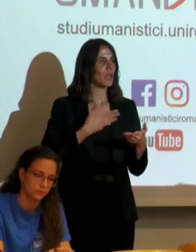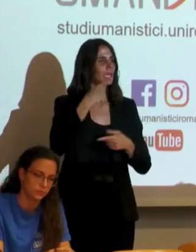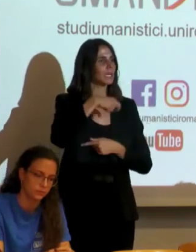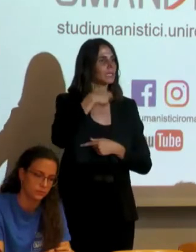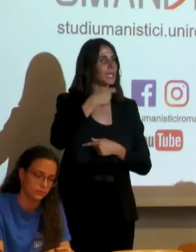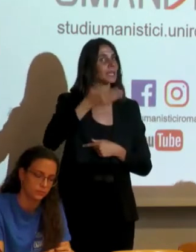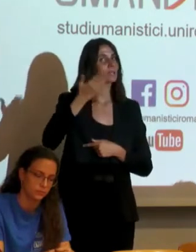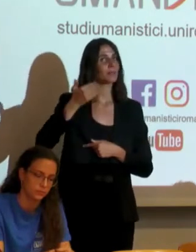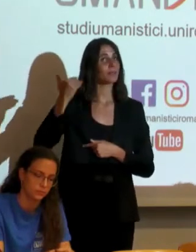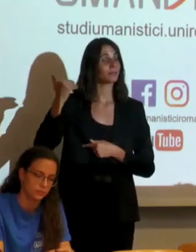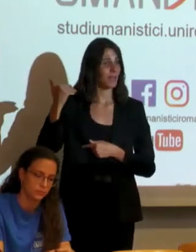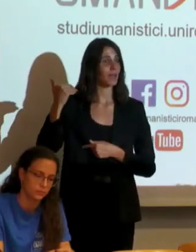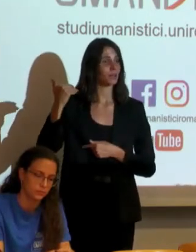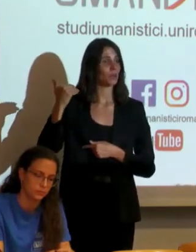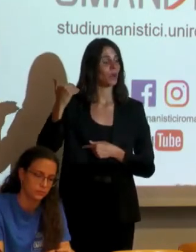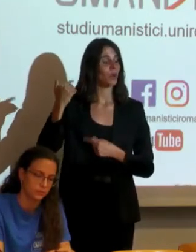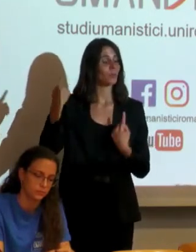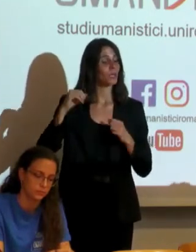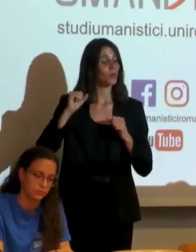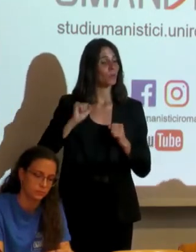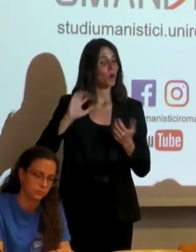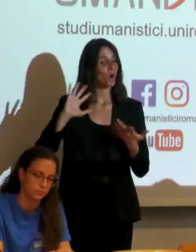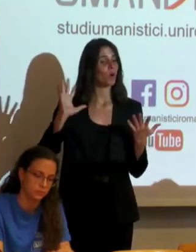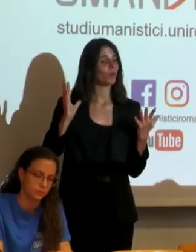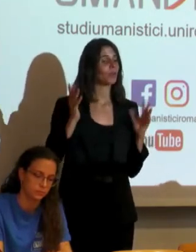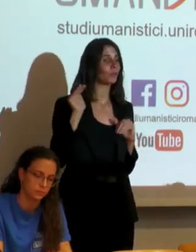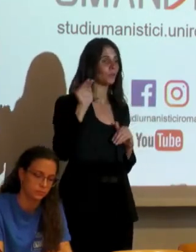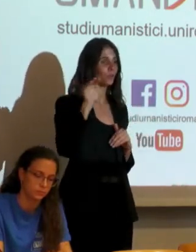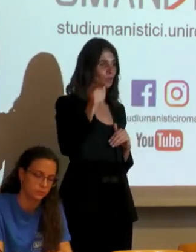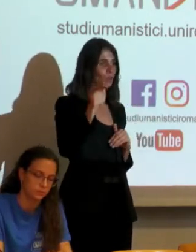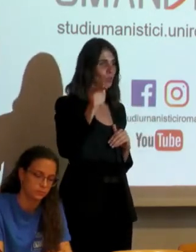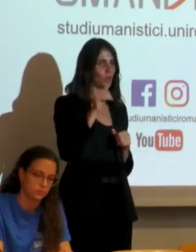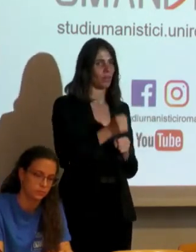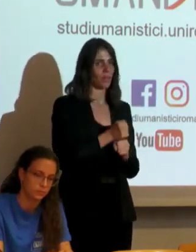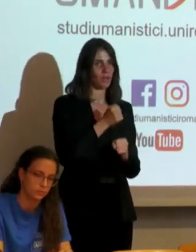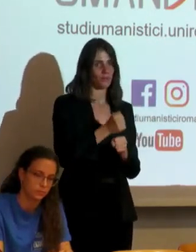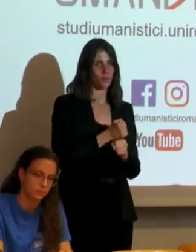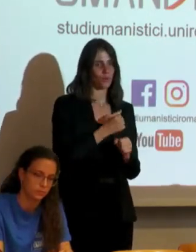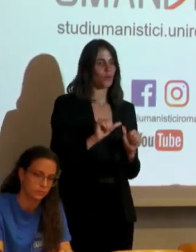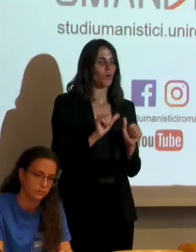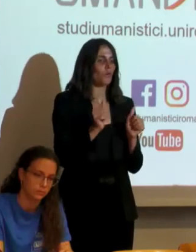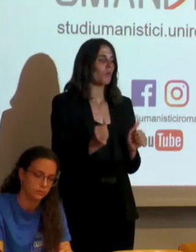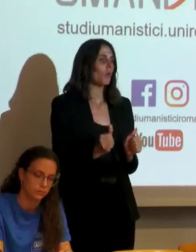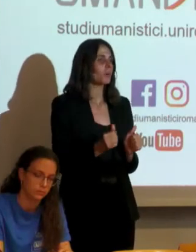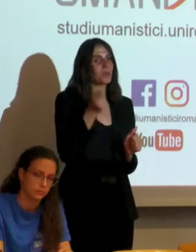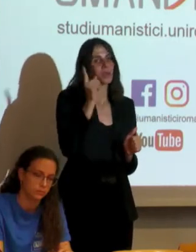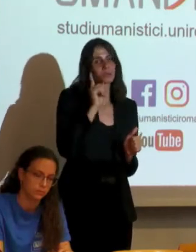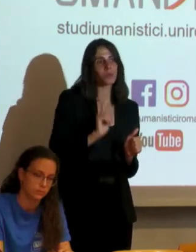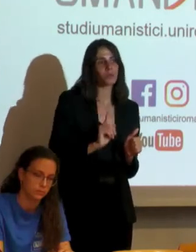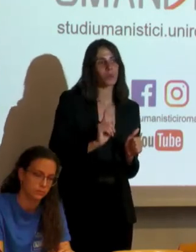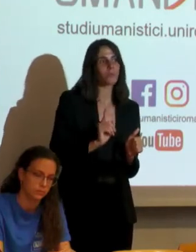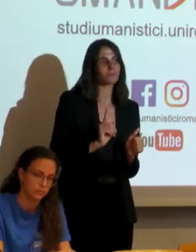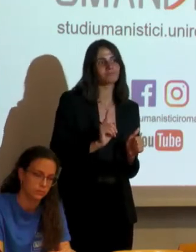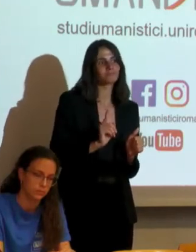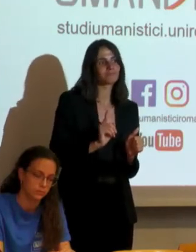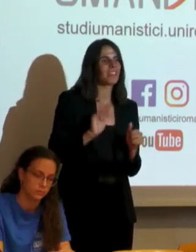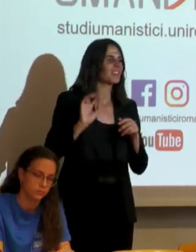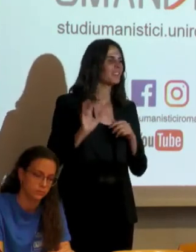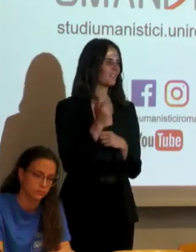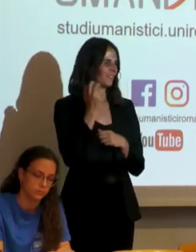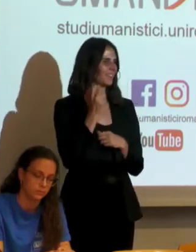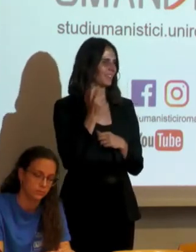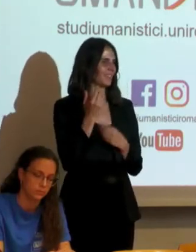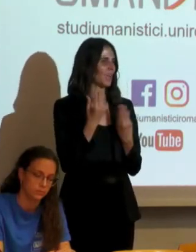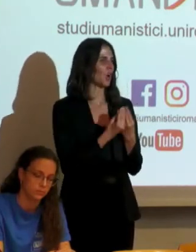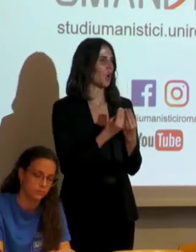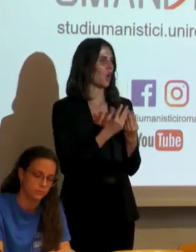può effettivamente diventare anche il vostro futuro in delle forme magari anche meno attese come quelle che vi ha raccontato la mia